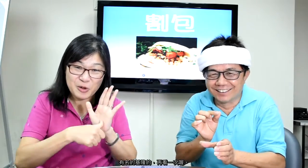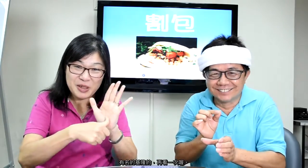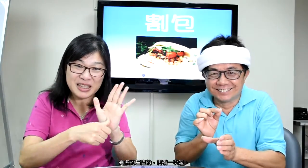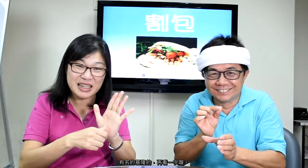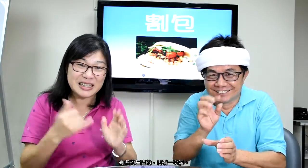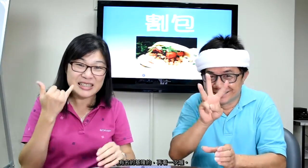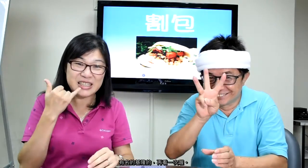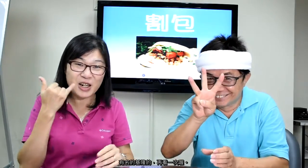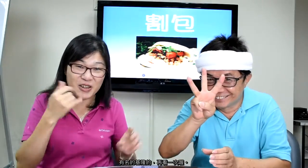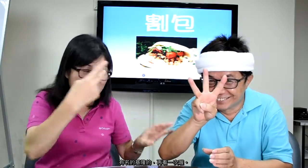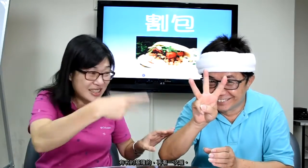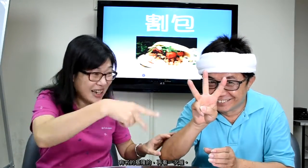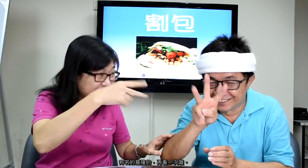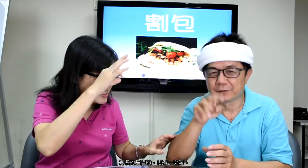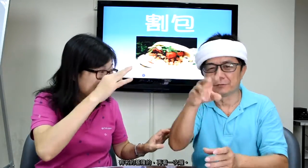有名的基隆的，再看一次哦。